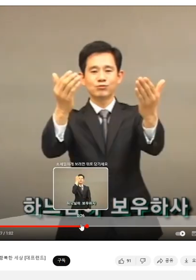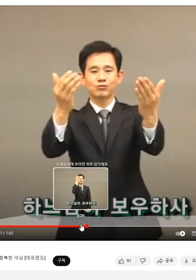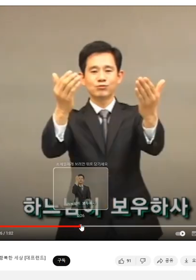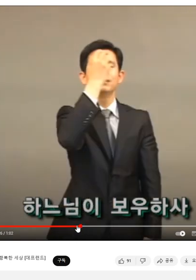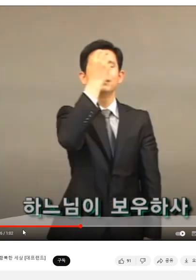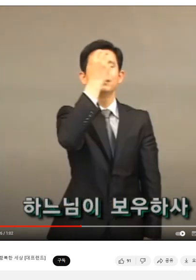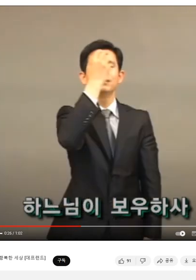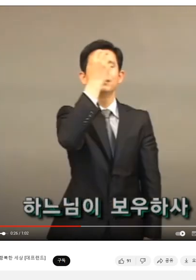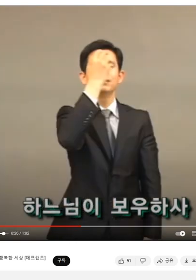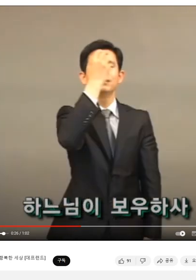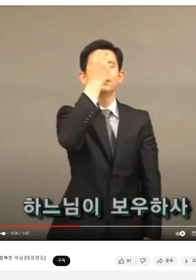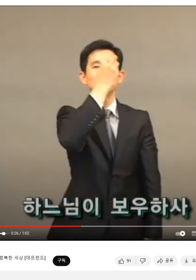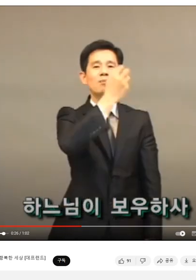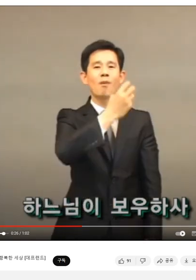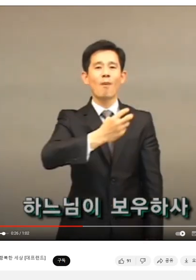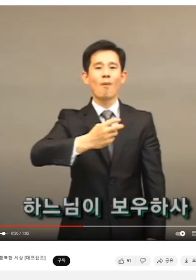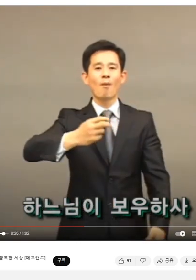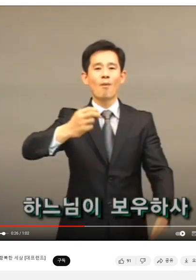쓰여서